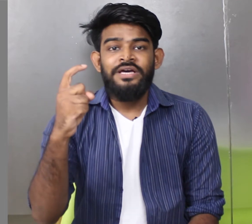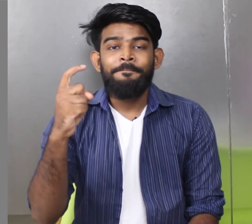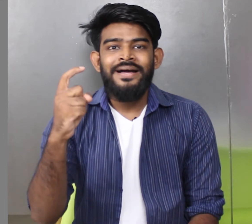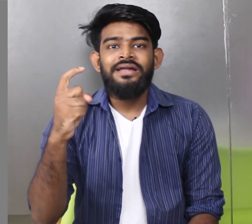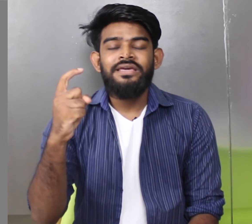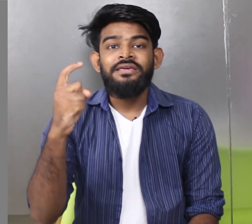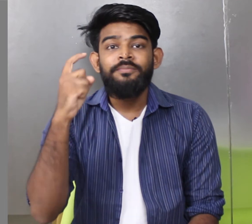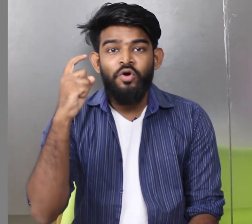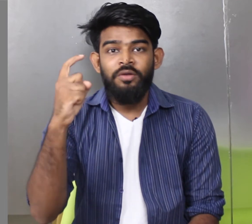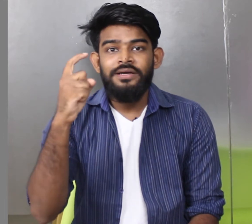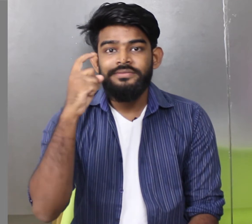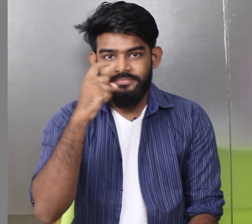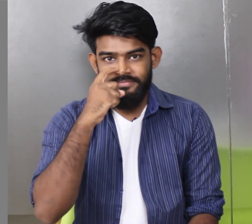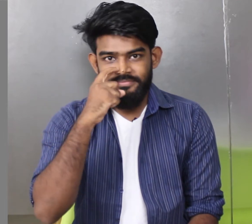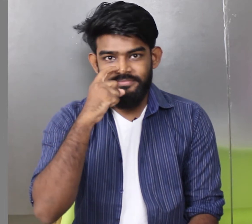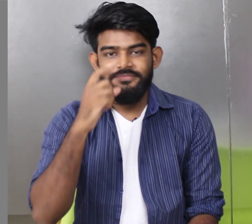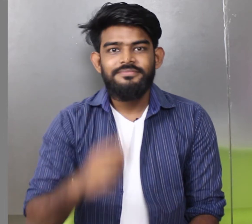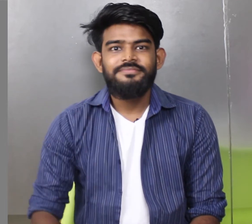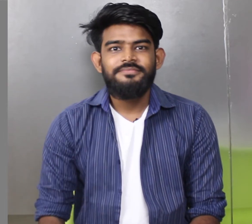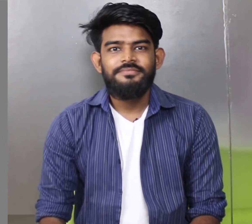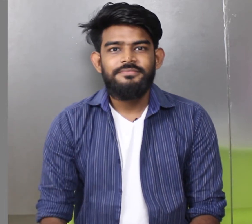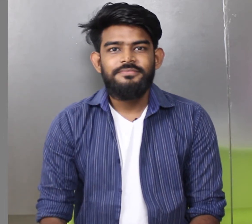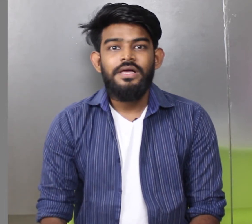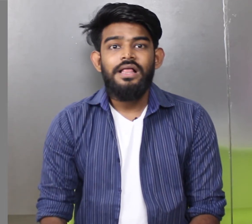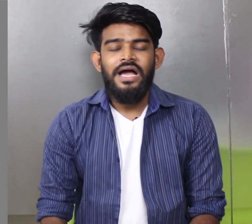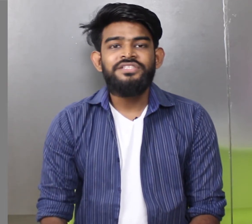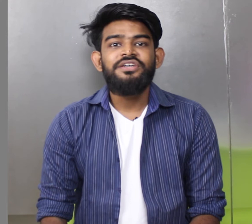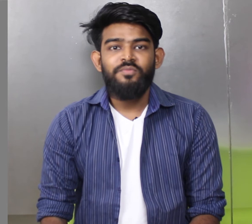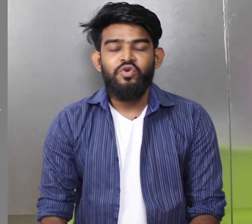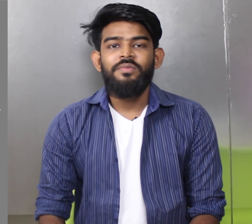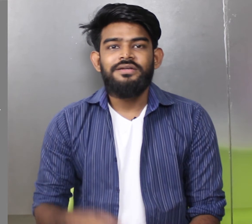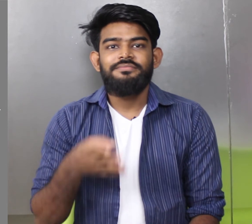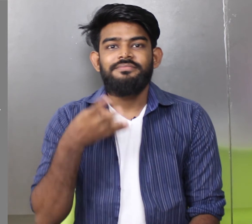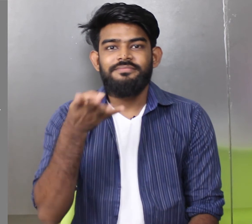কিছুটা বাঁকা রাখি। মঙ্গলবার, আজ মঙ্গলবার।